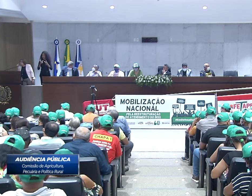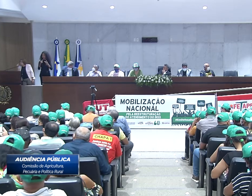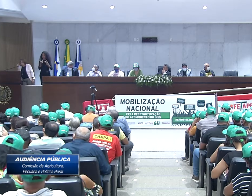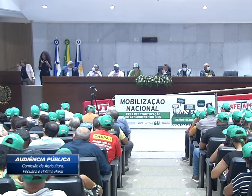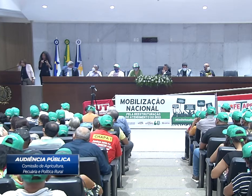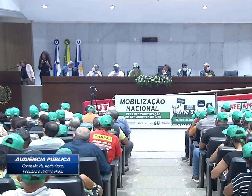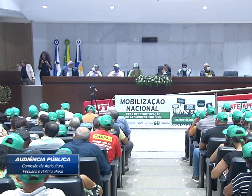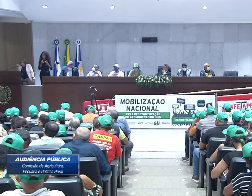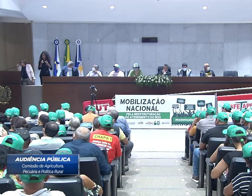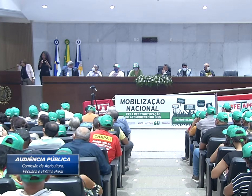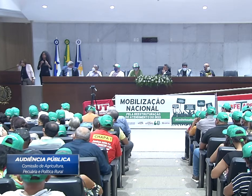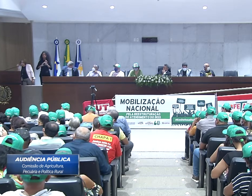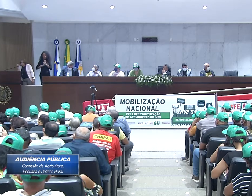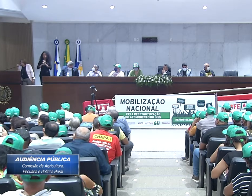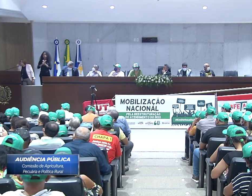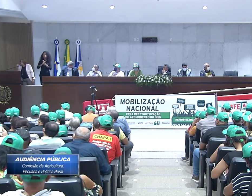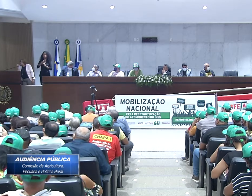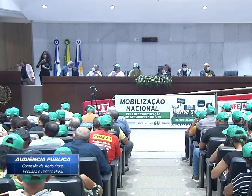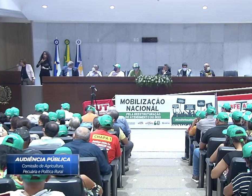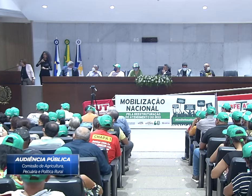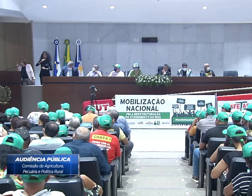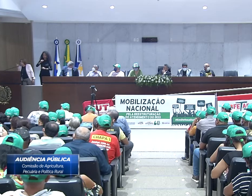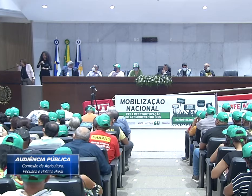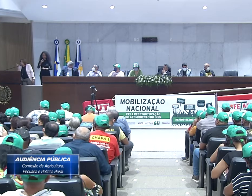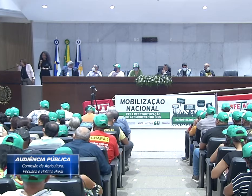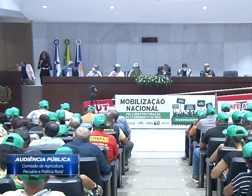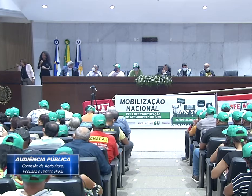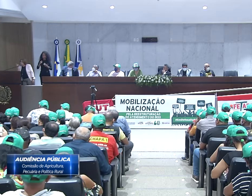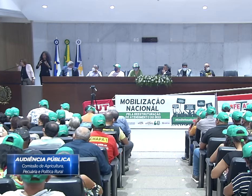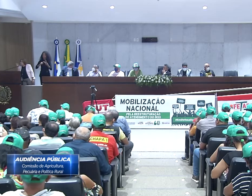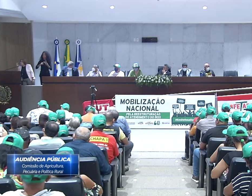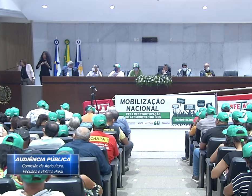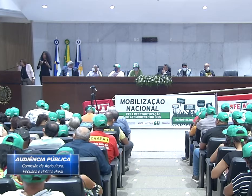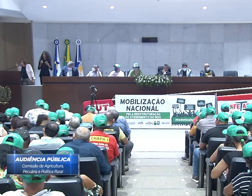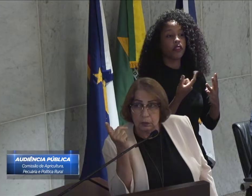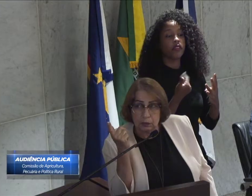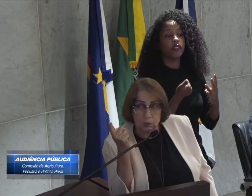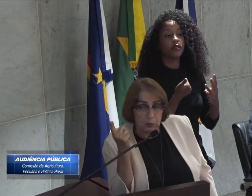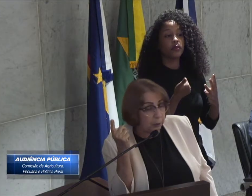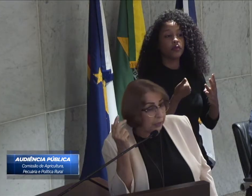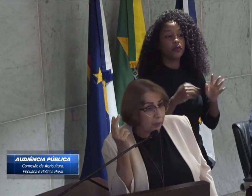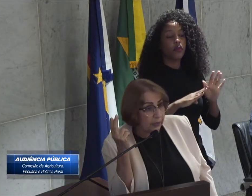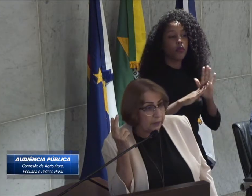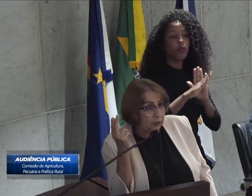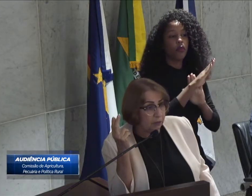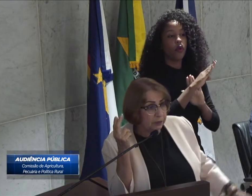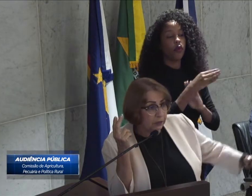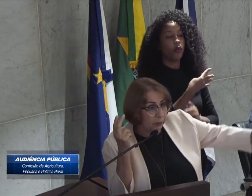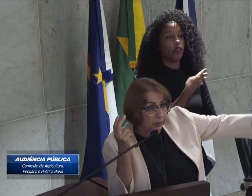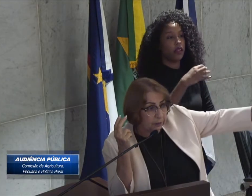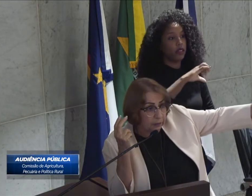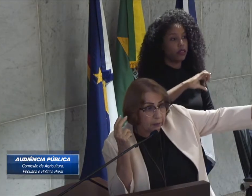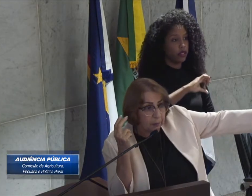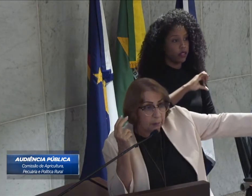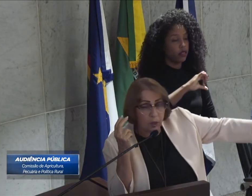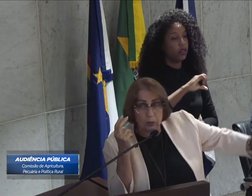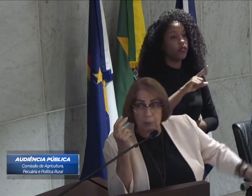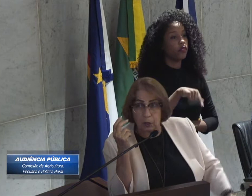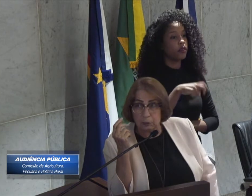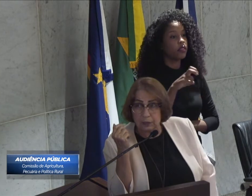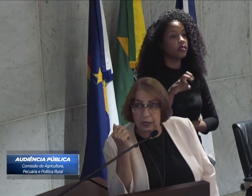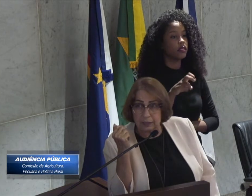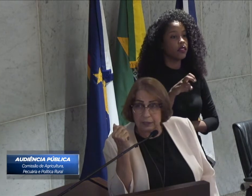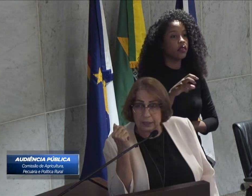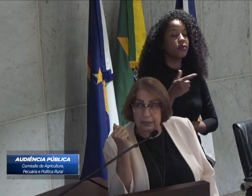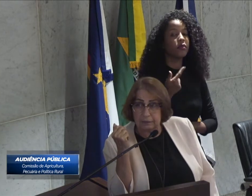2020, subiu para 47,8%. Em 2021, subiu para 49,50%. Bota o